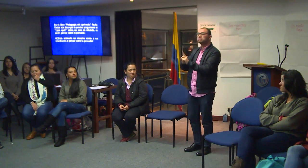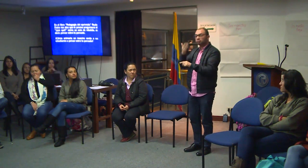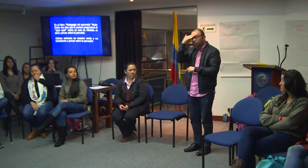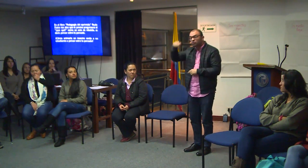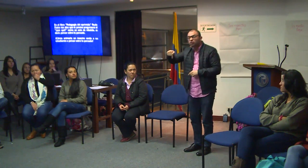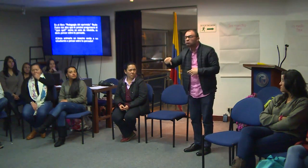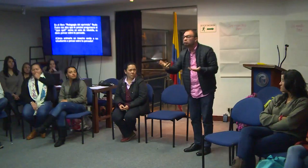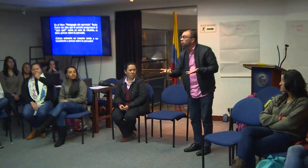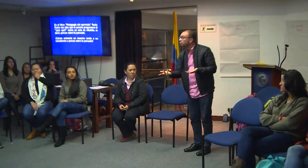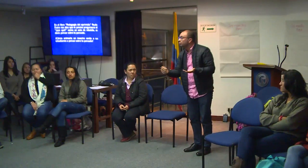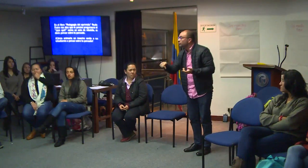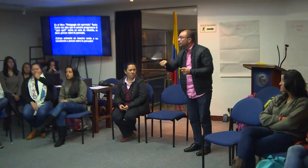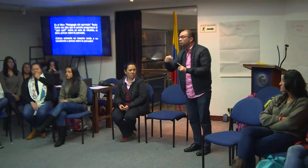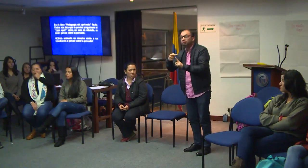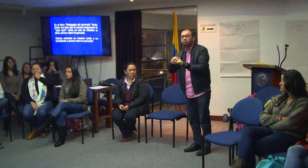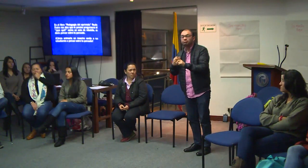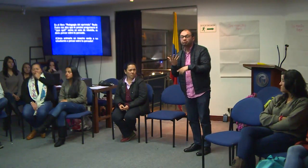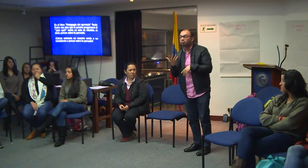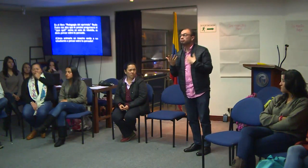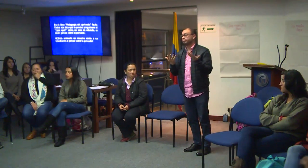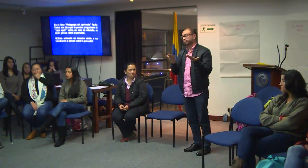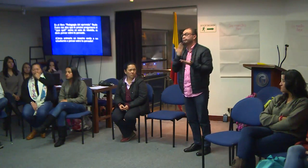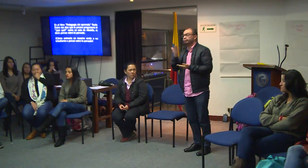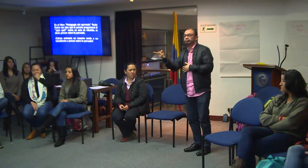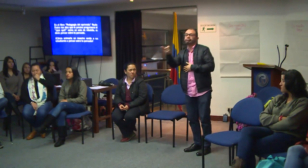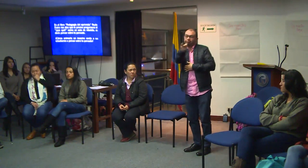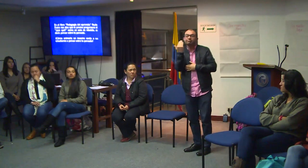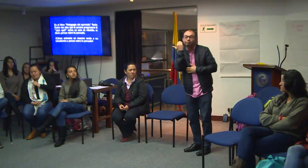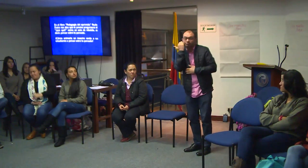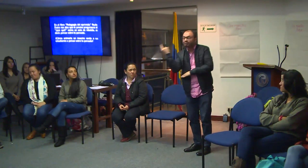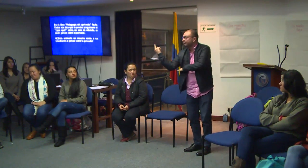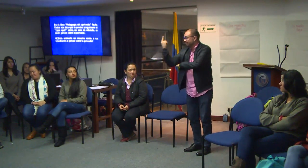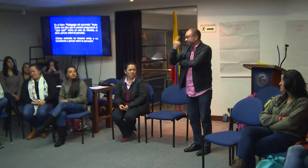es bastante impactante, el rol de ser maestro.